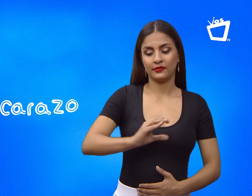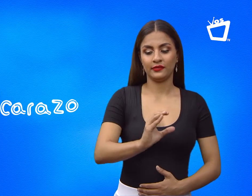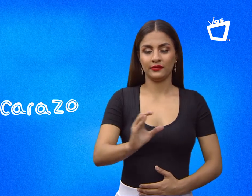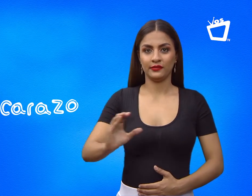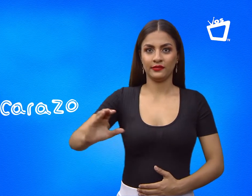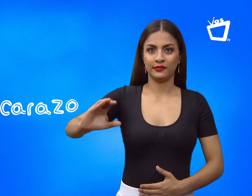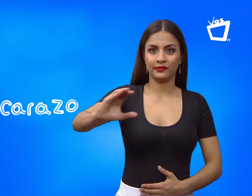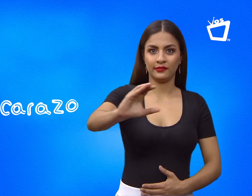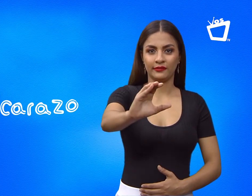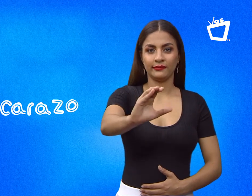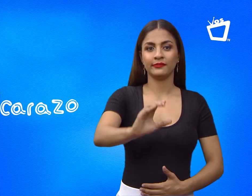Carazo.